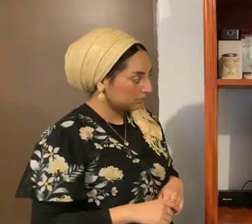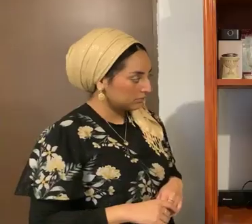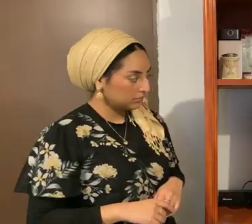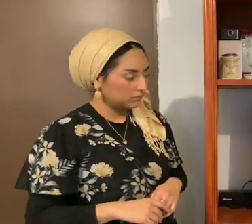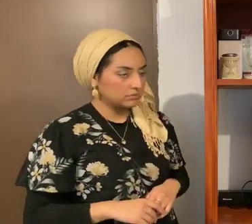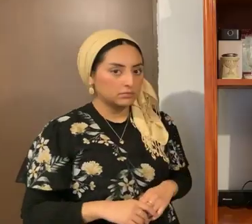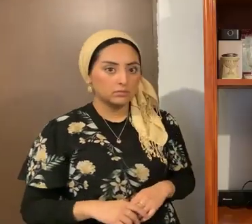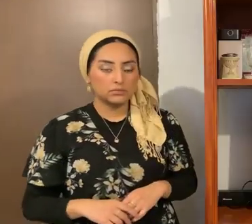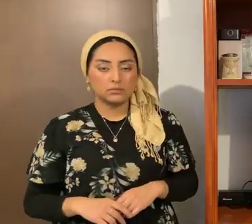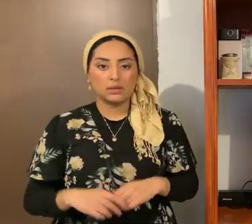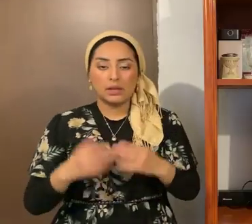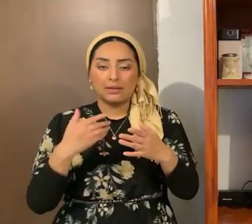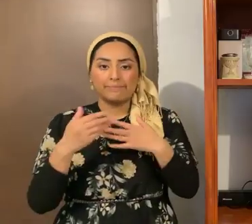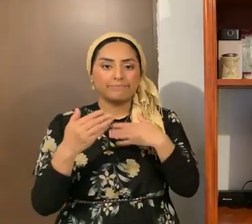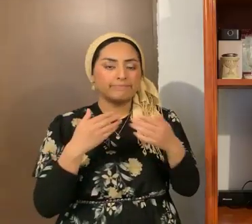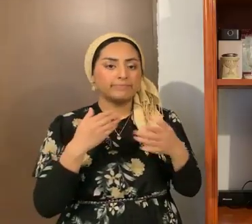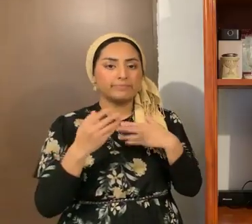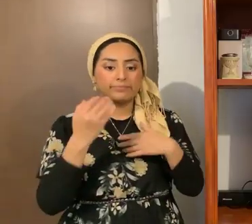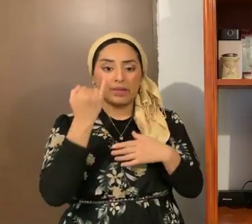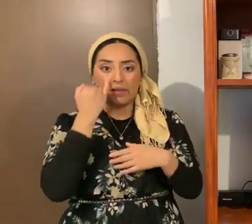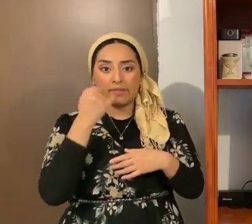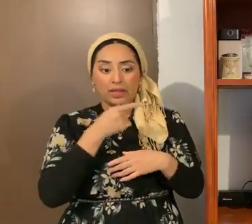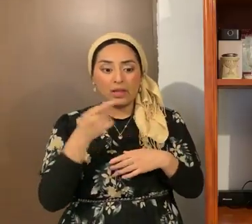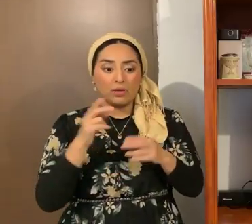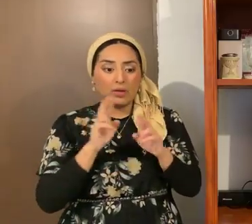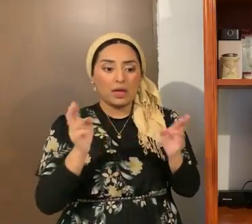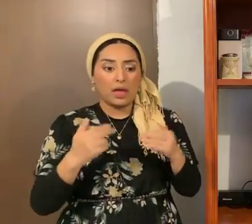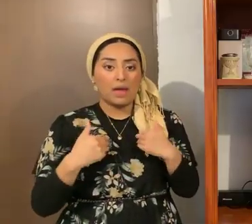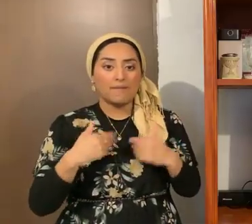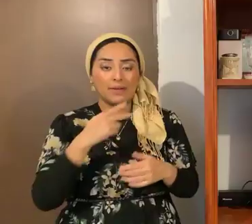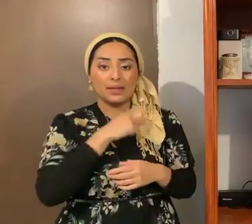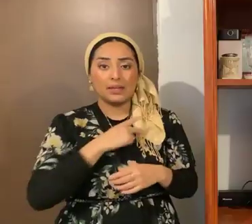que a pesar de tener un rey,